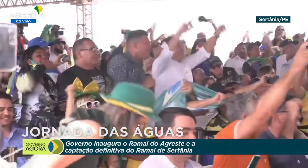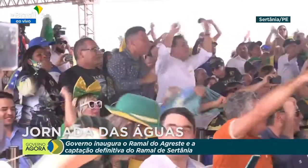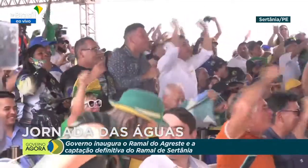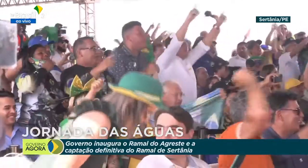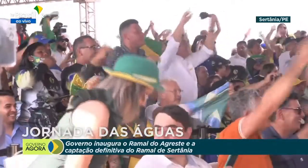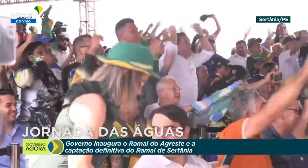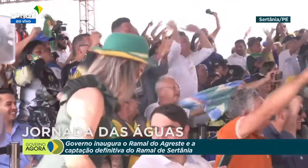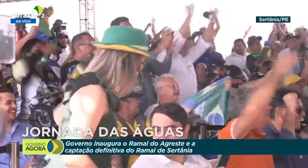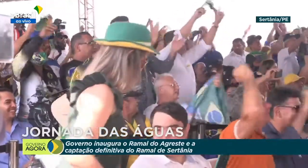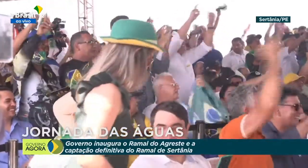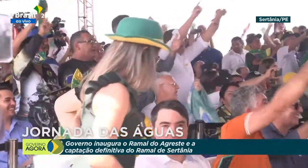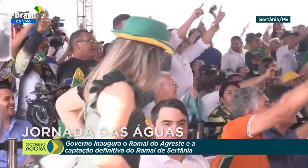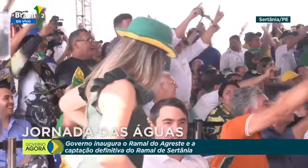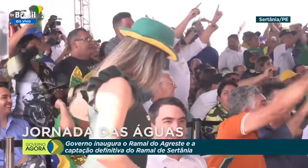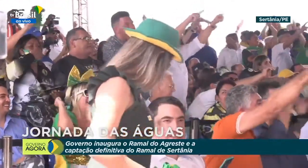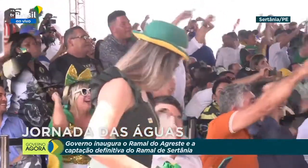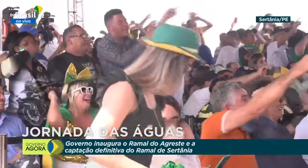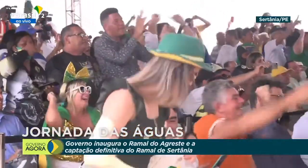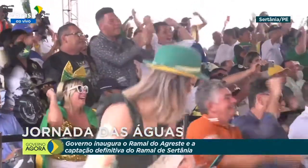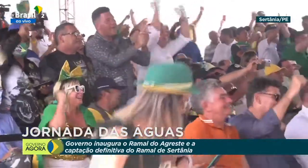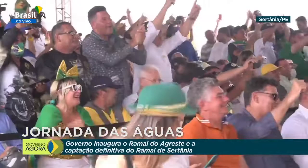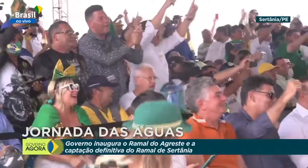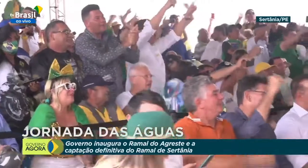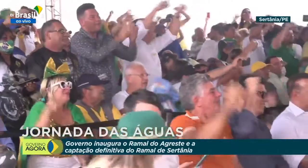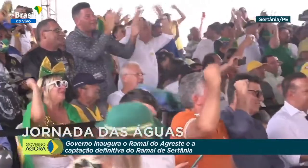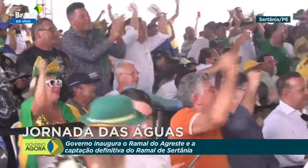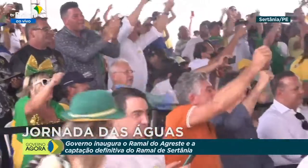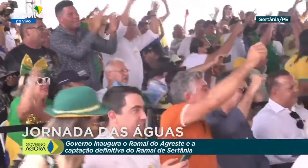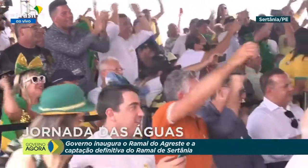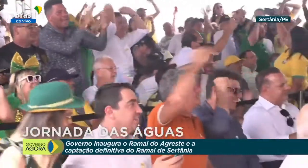Eu vim de graça.